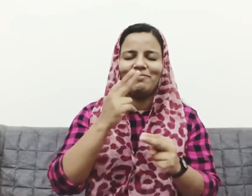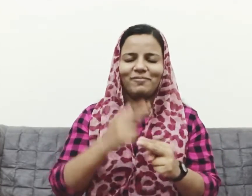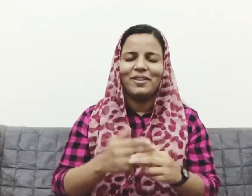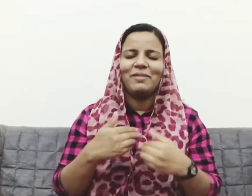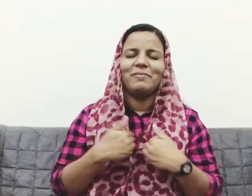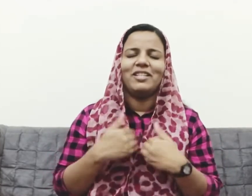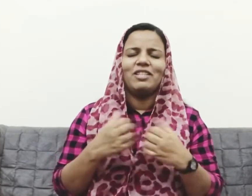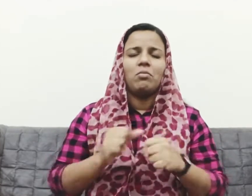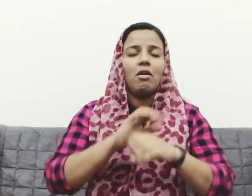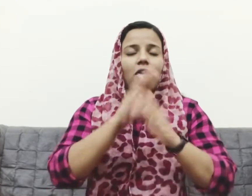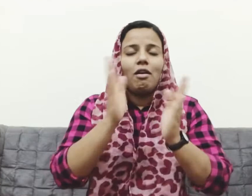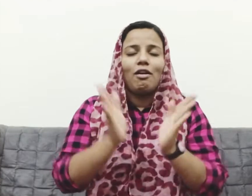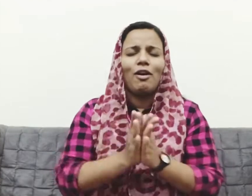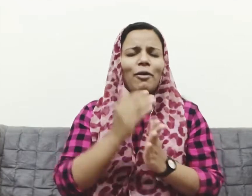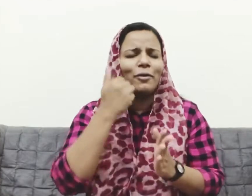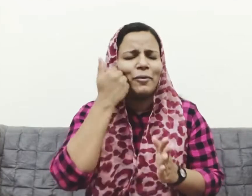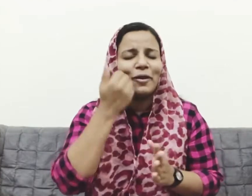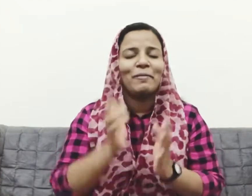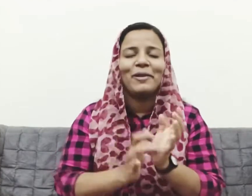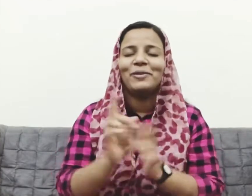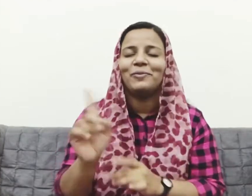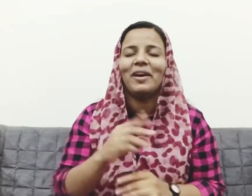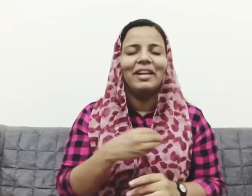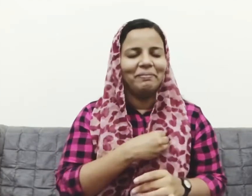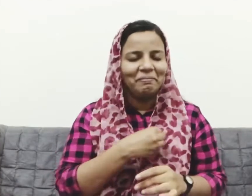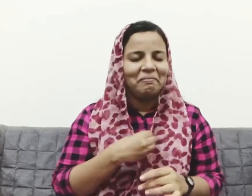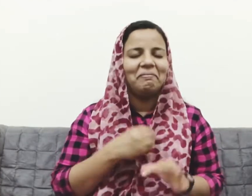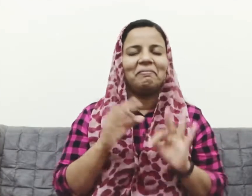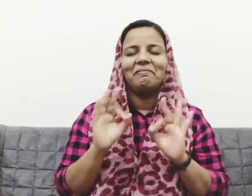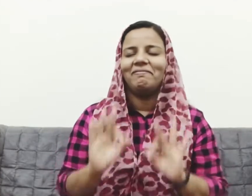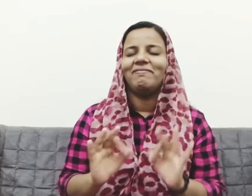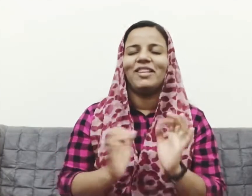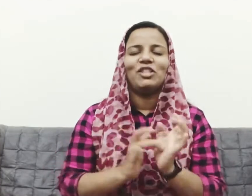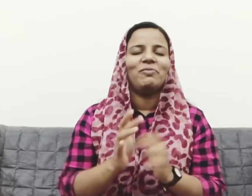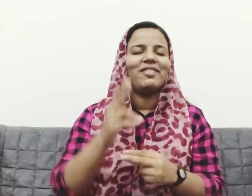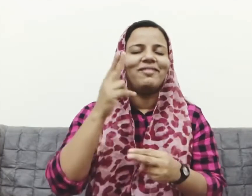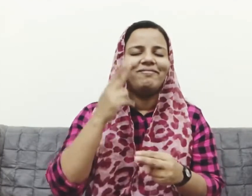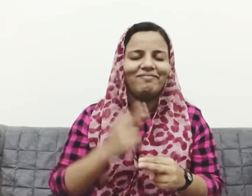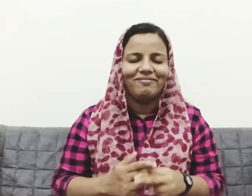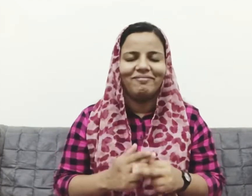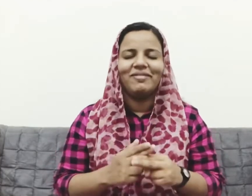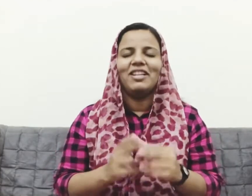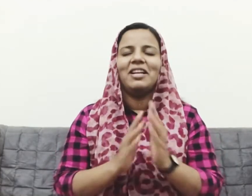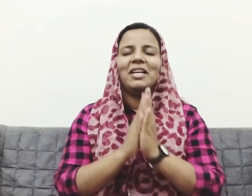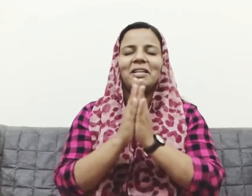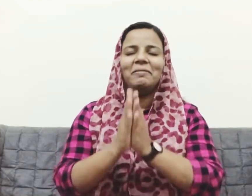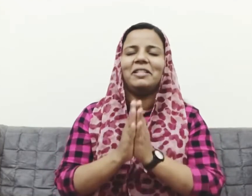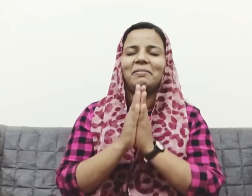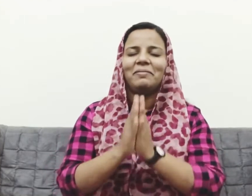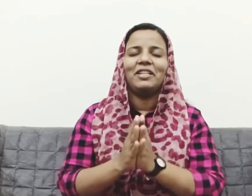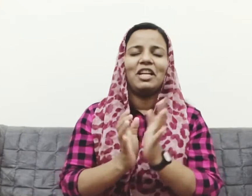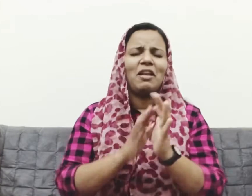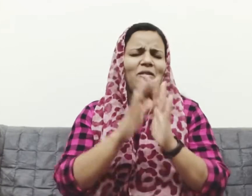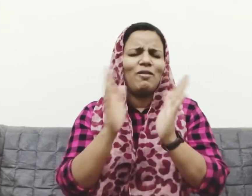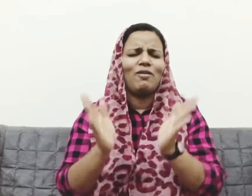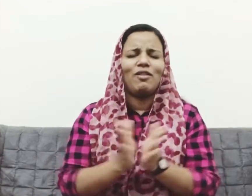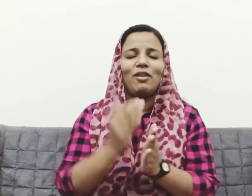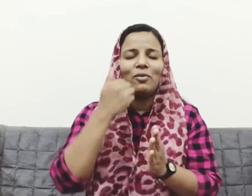നാമത്തിൽ സൗഖ്യമാകട്ടെ. എല്ലാ രോഗത്തിനും അങ്ങ് നല്ല വൈദ്യന. യേശുവിൻ്റെ അധികാരമുള്ള നാമത്തിൽ ആമേൻ ആമേൻ. എല്ലാ രോഗത്തിൽ നിന്നും വിടുതൽ